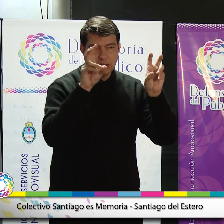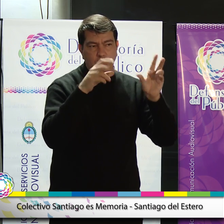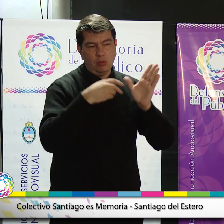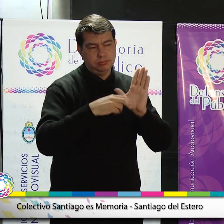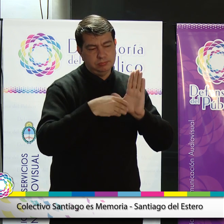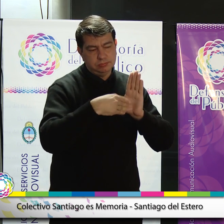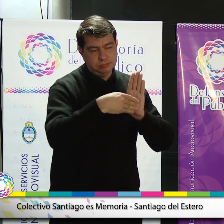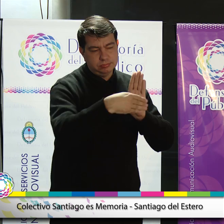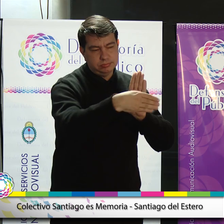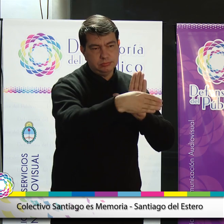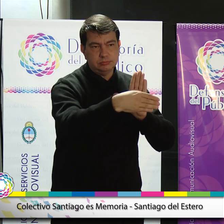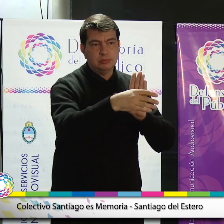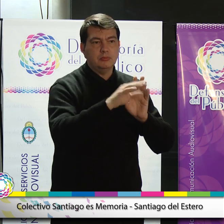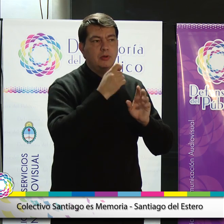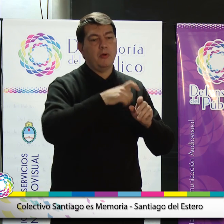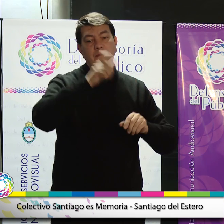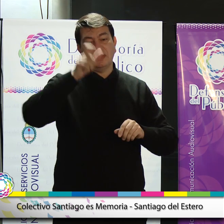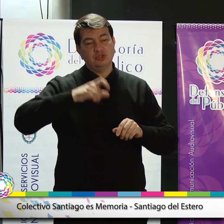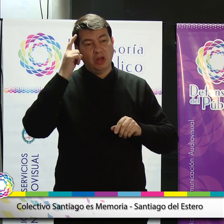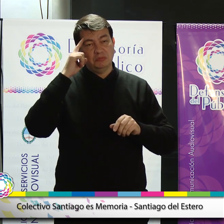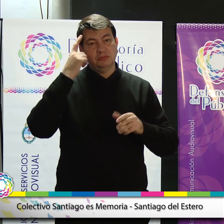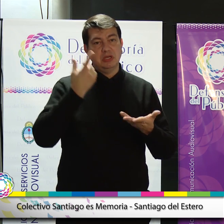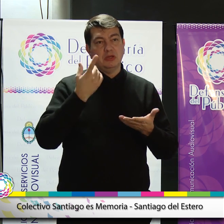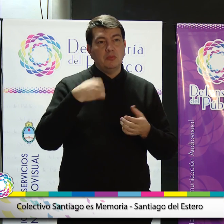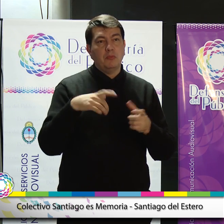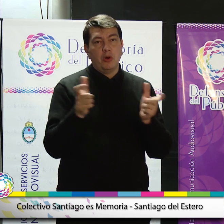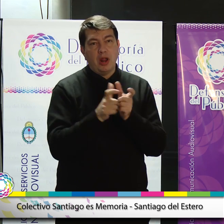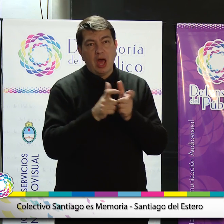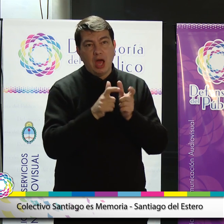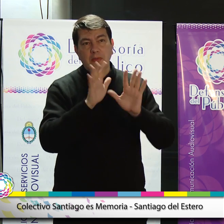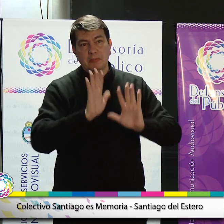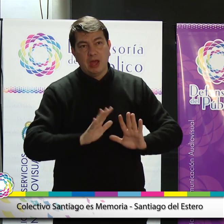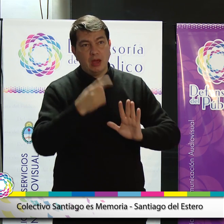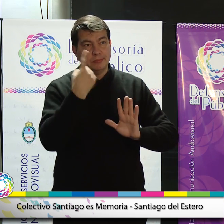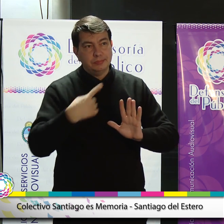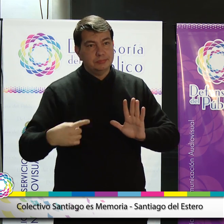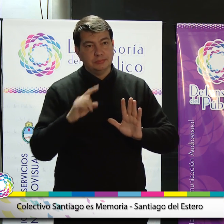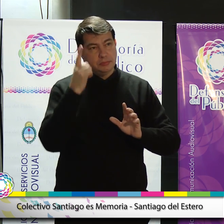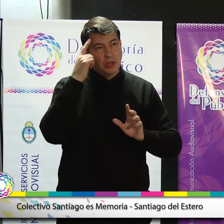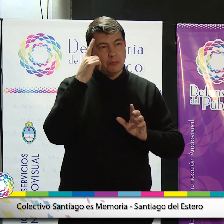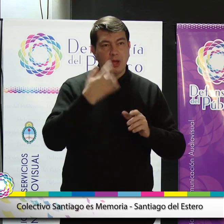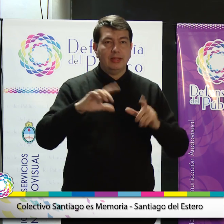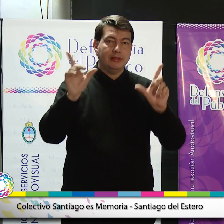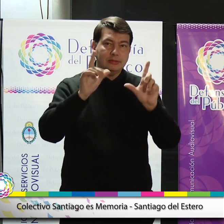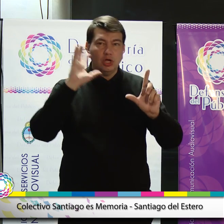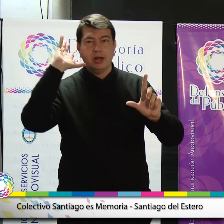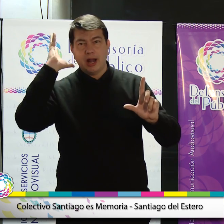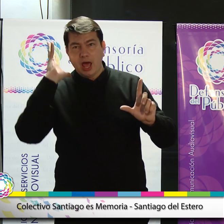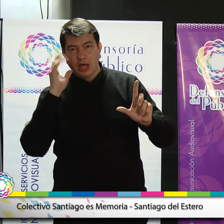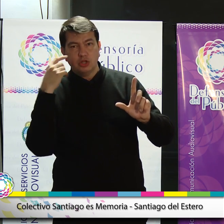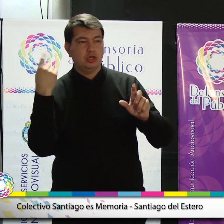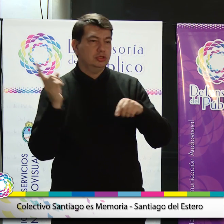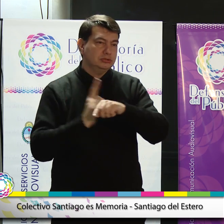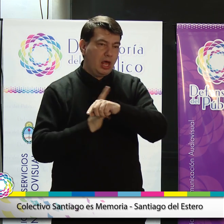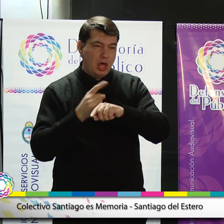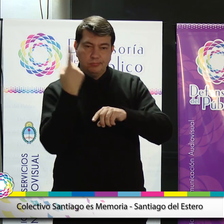que los productores independientes puedan realizar sus sus producciones de contenido de radio de televisión de produce contenidos virtuales